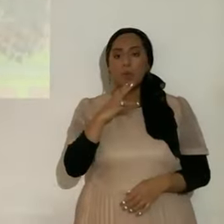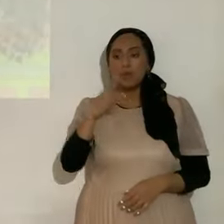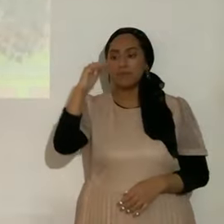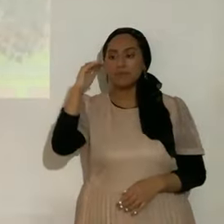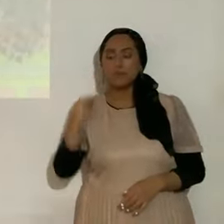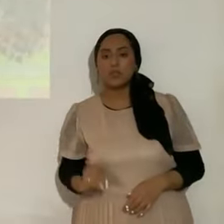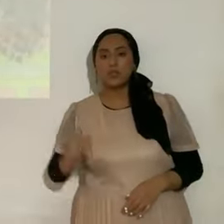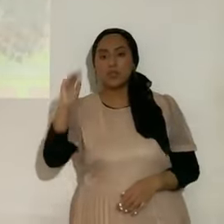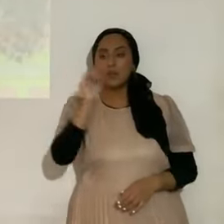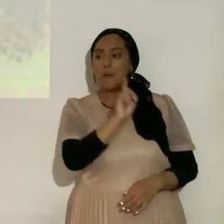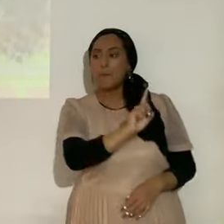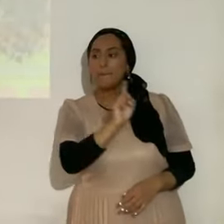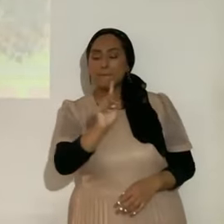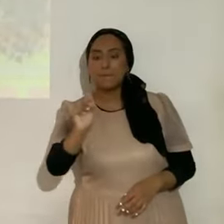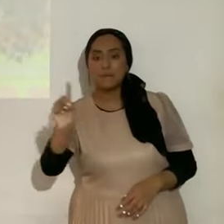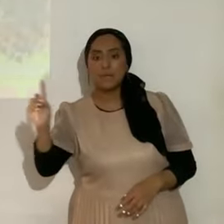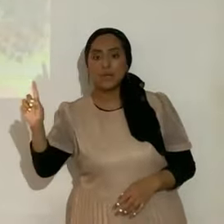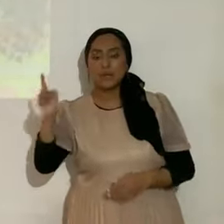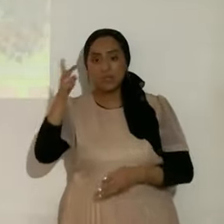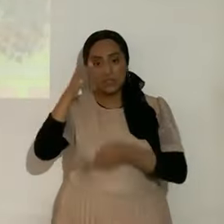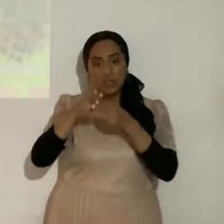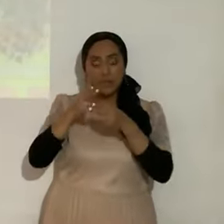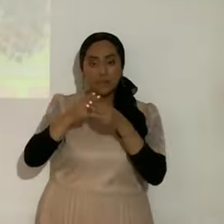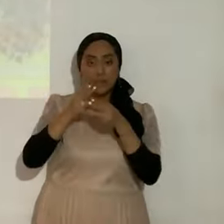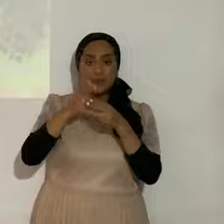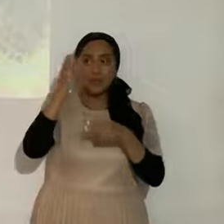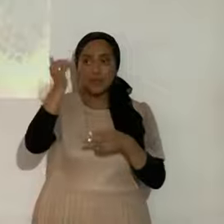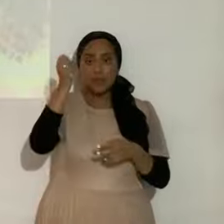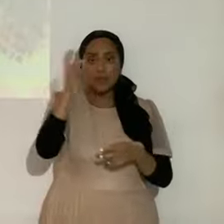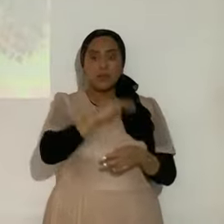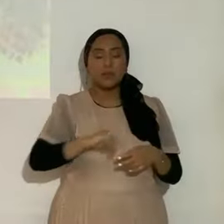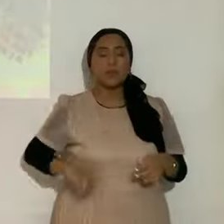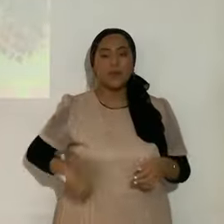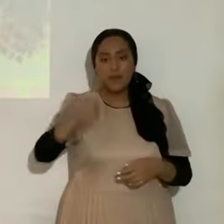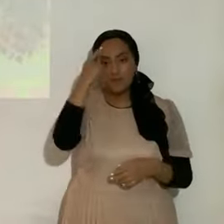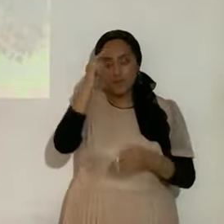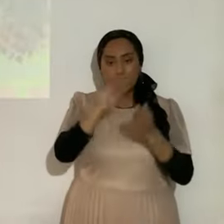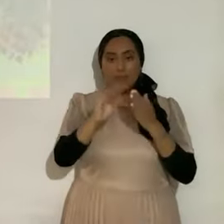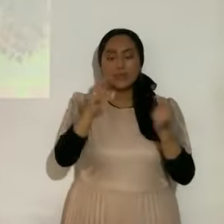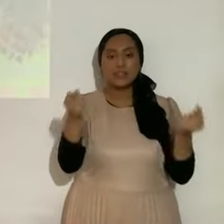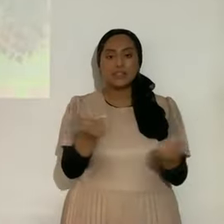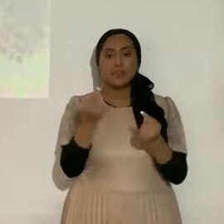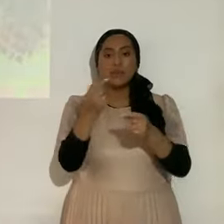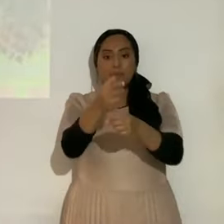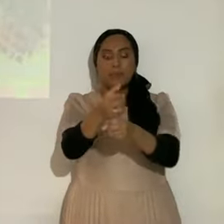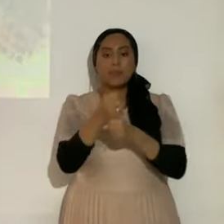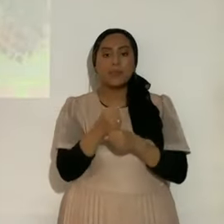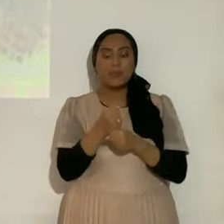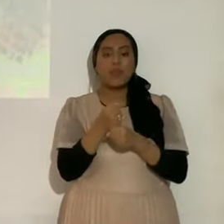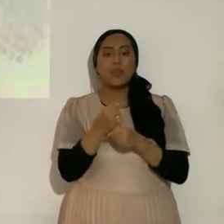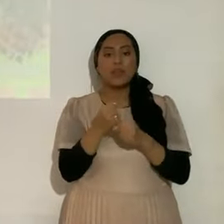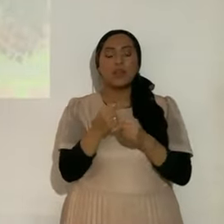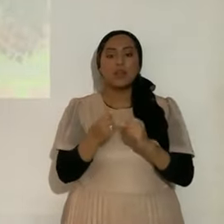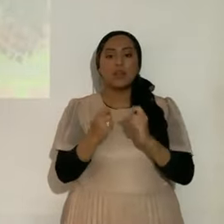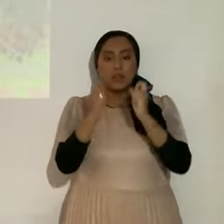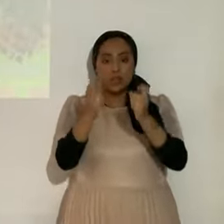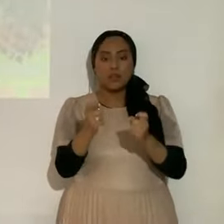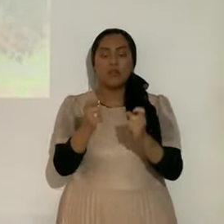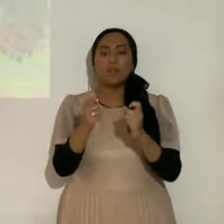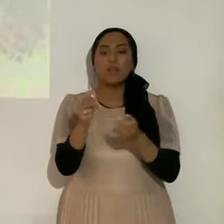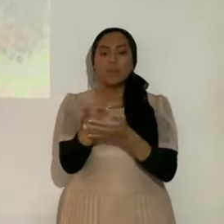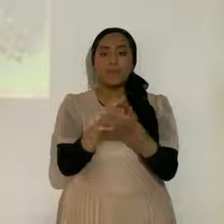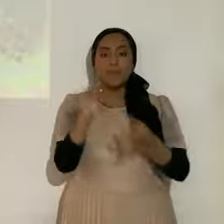uno de vuestro, en el nombre de Yahshua HaMashiach para perdón de los pecados y recibiréis el don del Ruach HaKodesh, del Espíritu